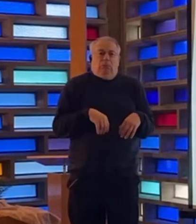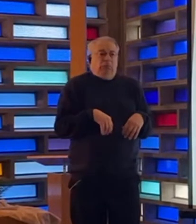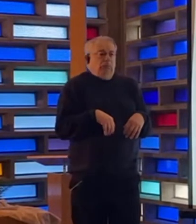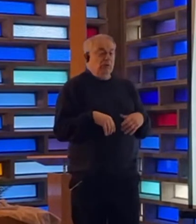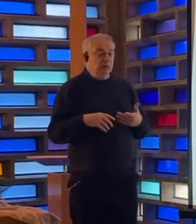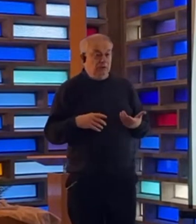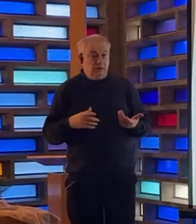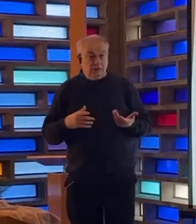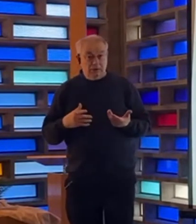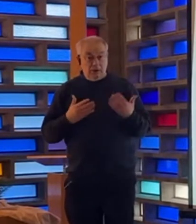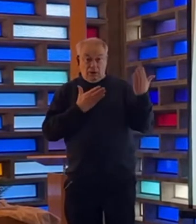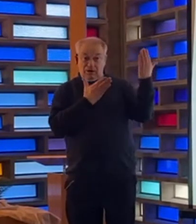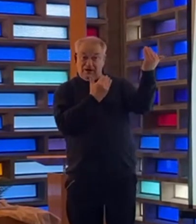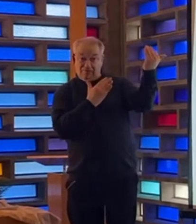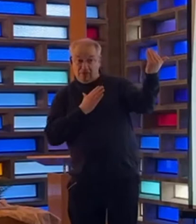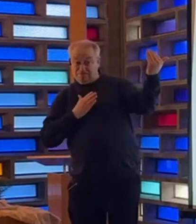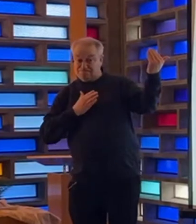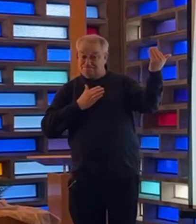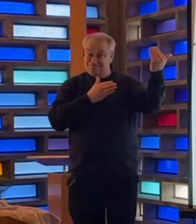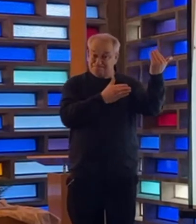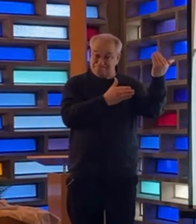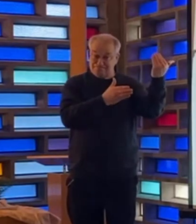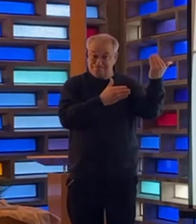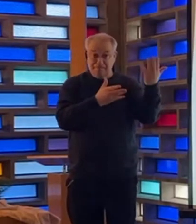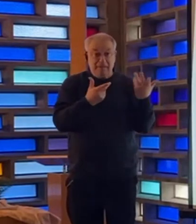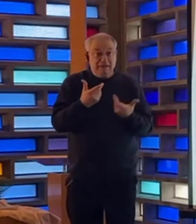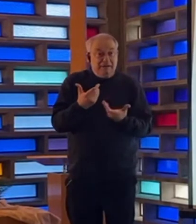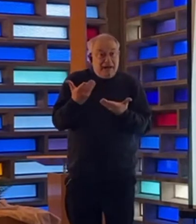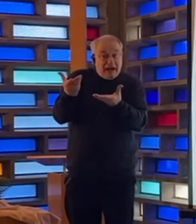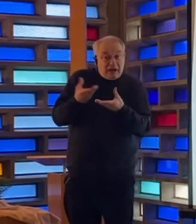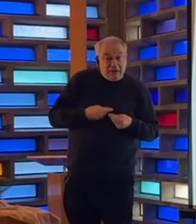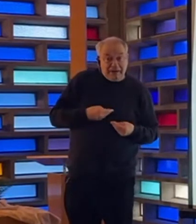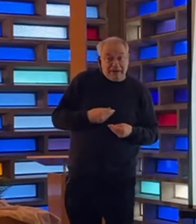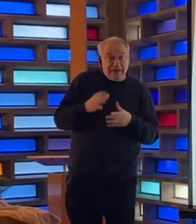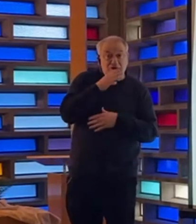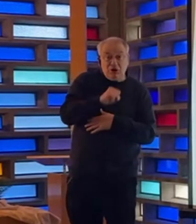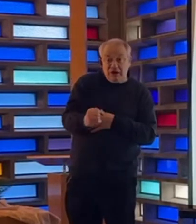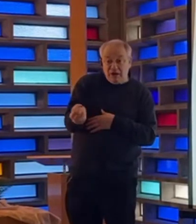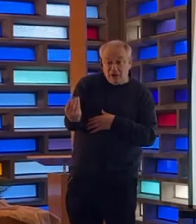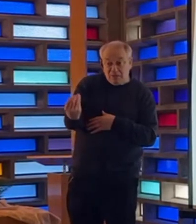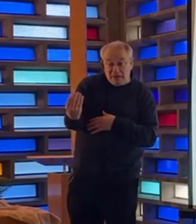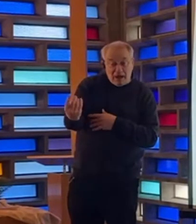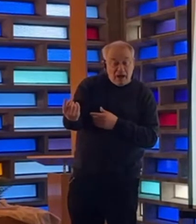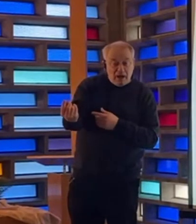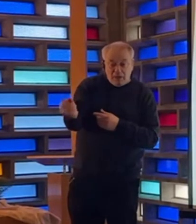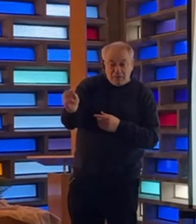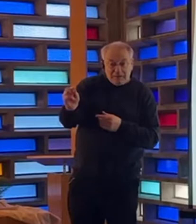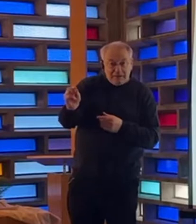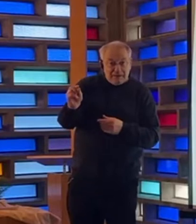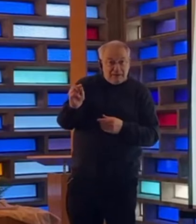Entrer en avant, c'est accueillir la petite lumière de Noël qui vient faire reculer le